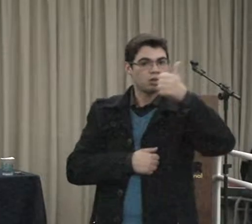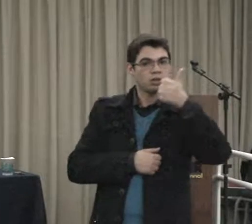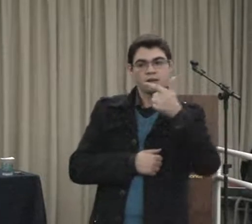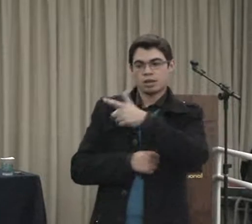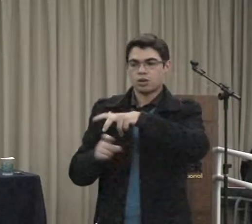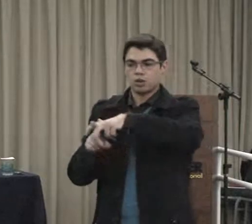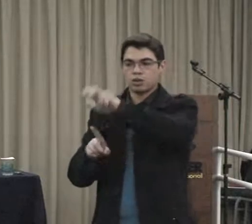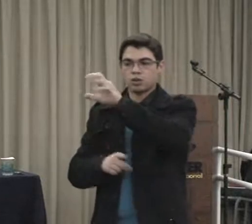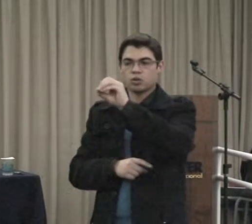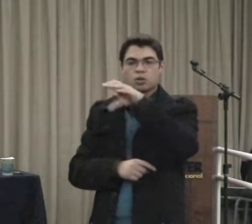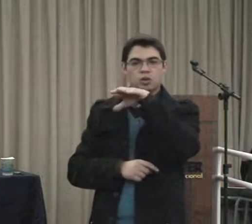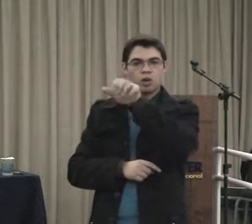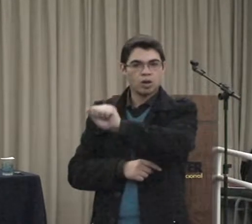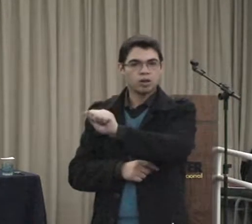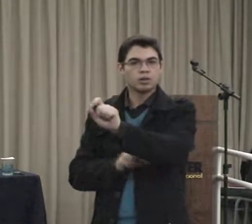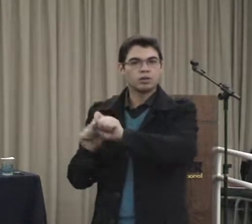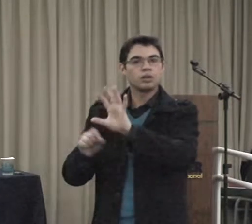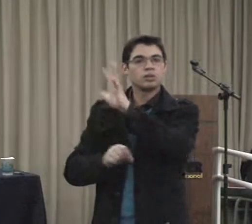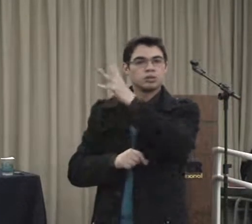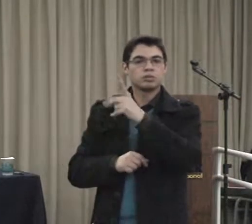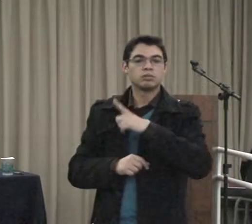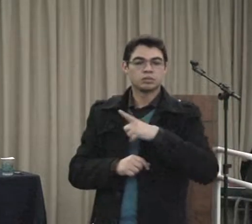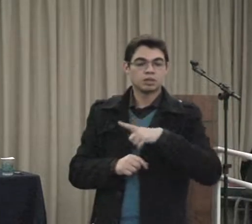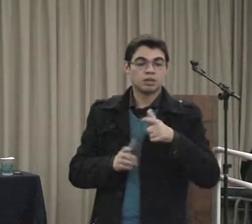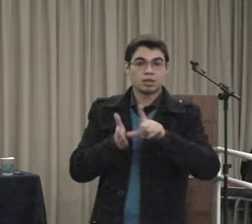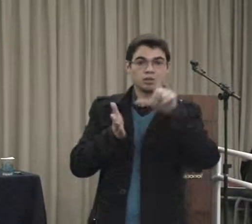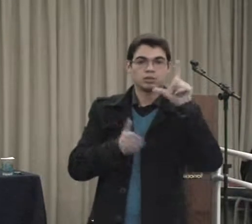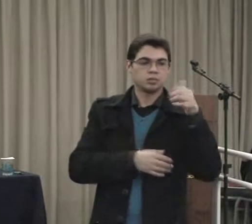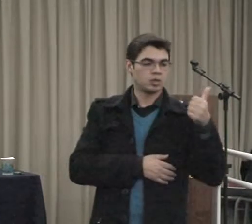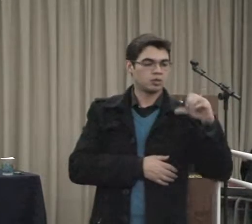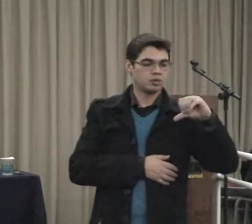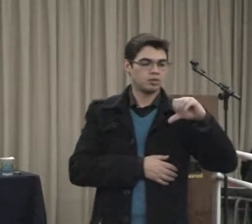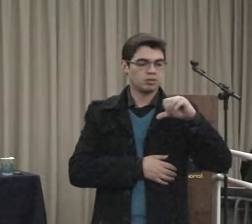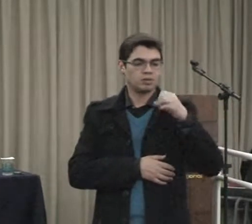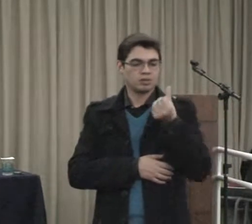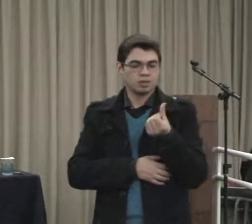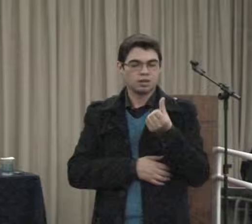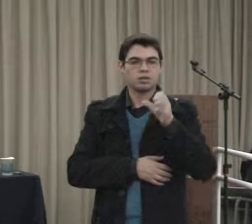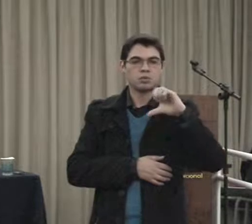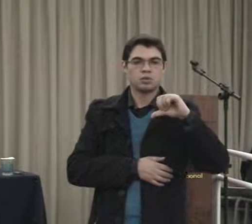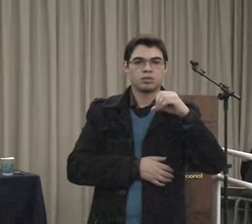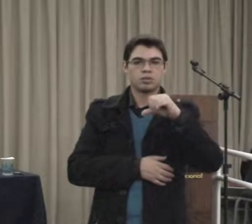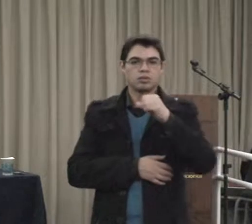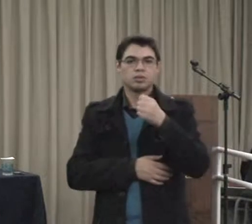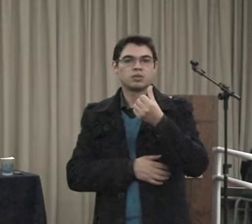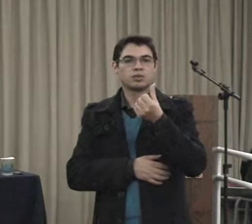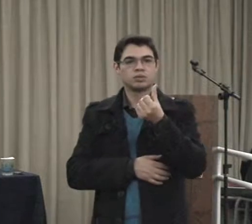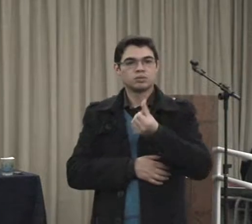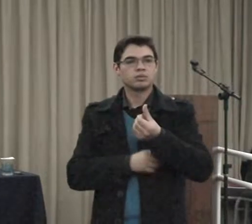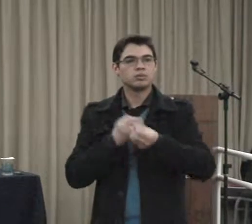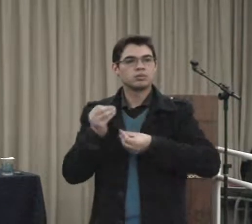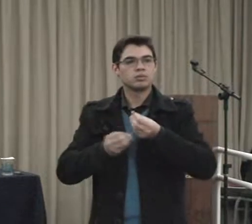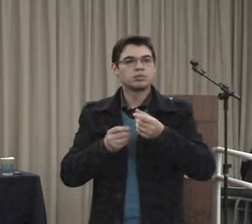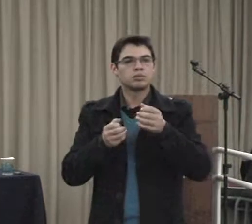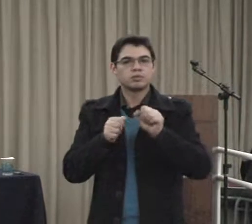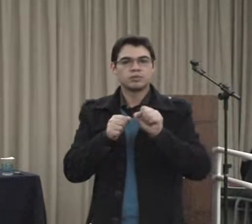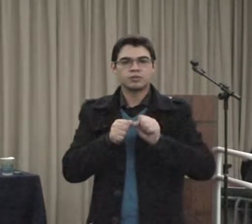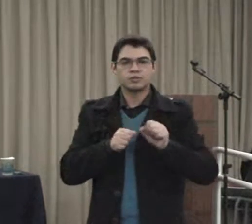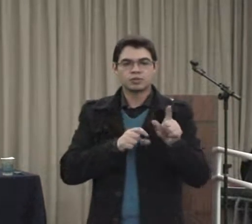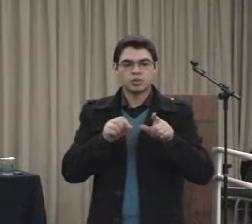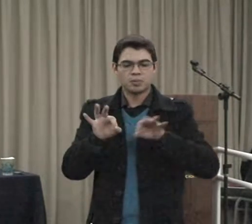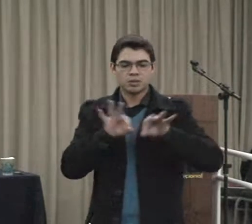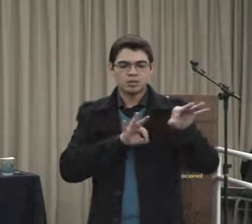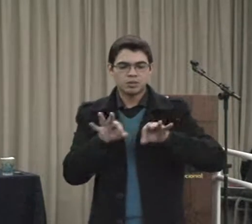Lá em 96, 97, fizeram um planejamento estratégico e começaram a identificar a necessidade de buscar